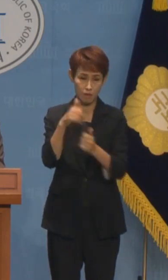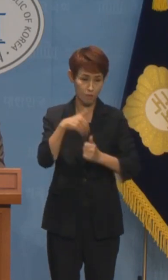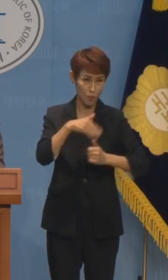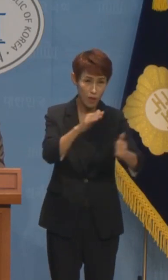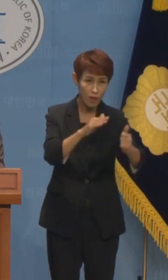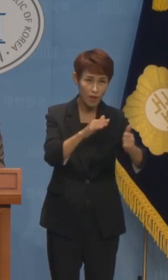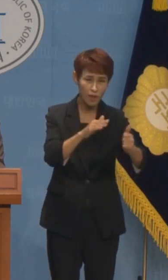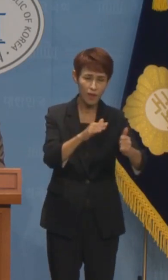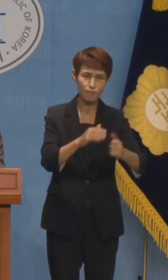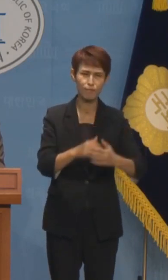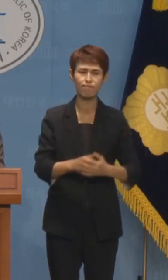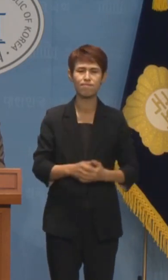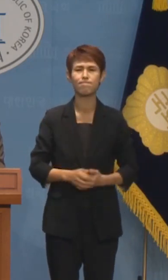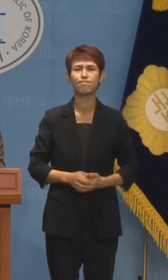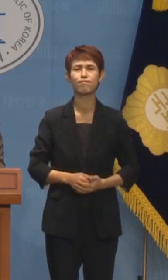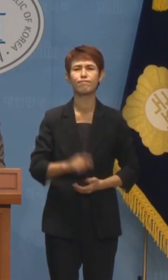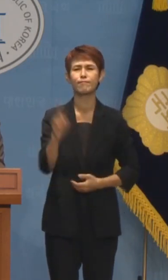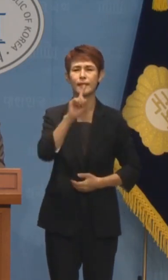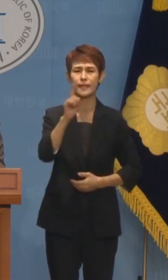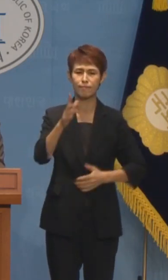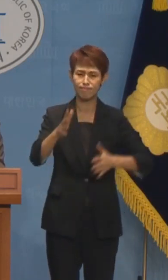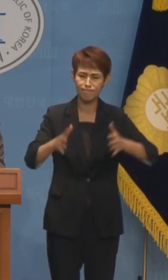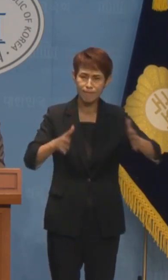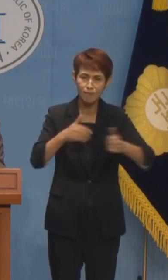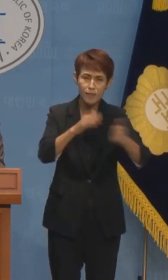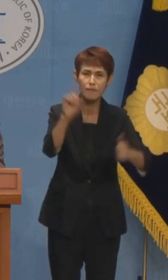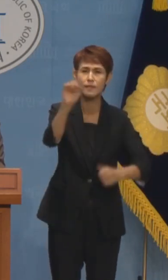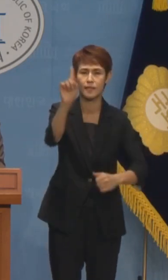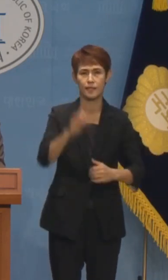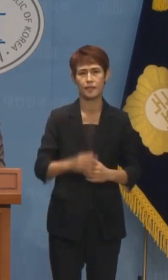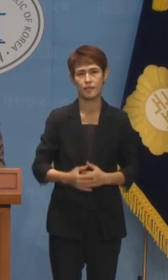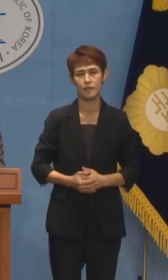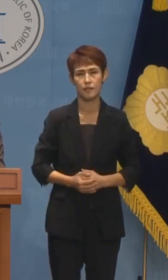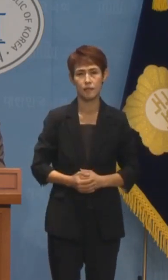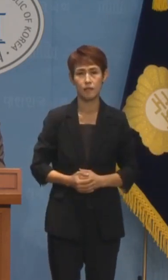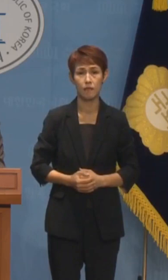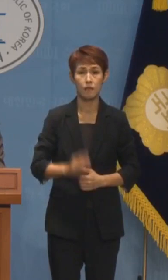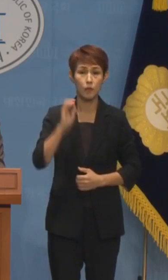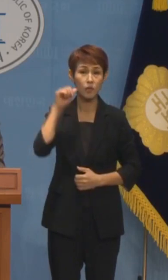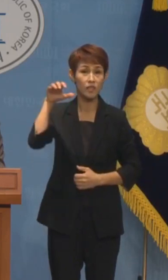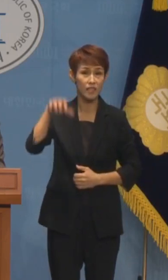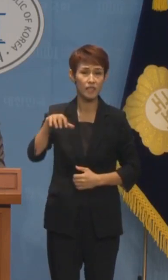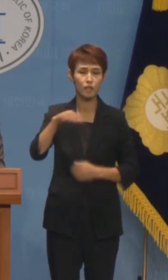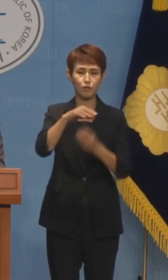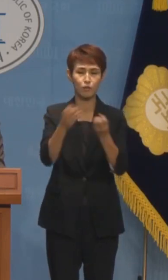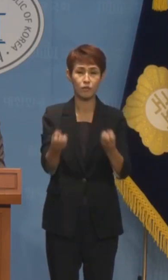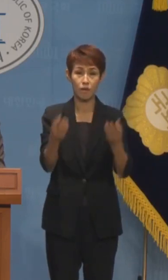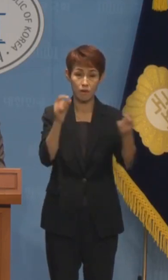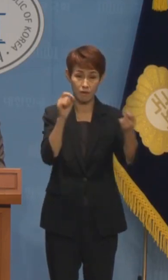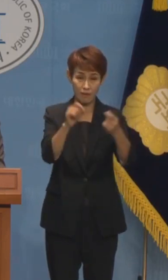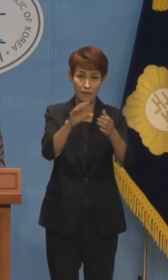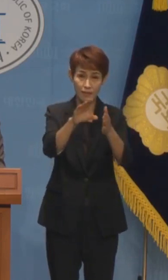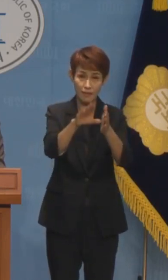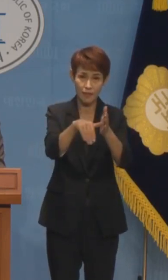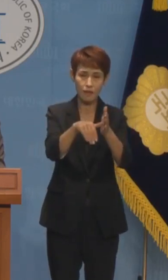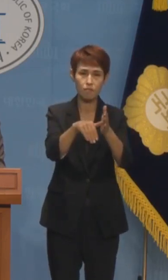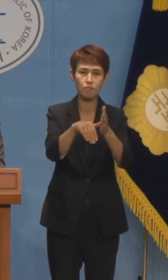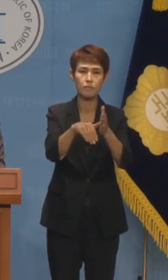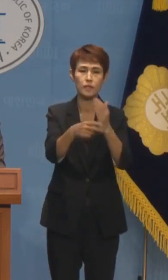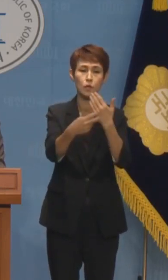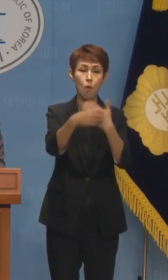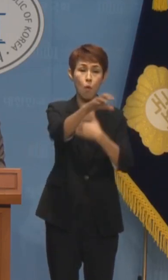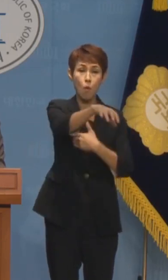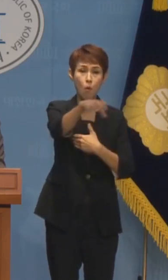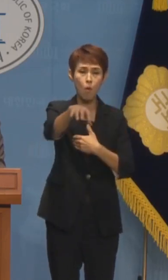아마추어라는 말도 아깝습니다 대통령실이 추석 연휴를 앞두고 권역 응급 의료 센터에